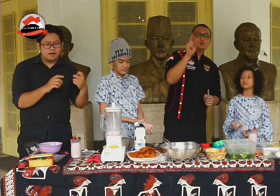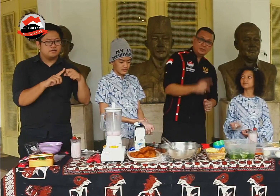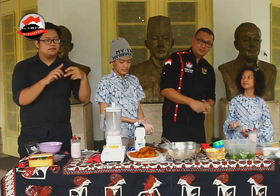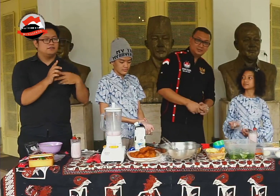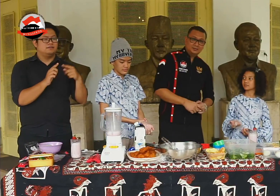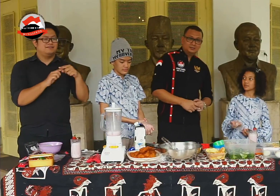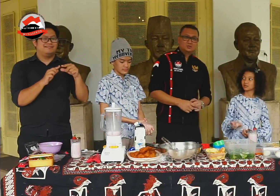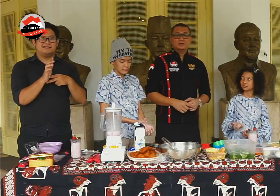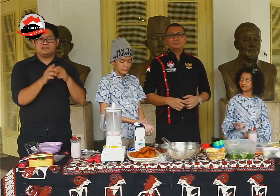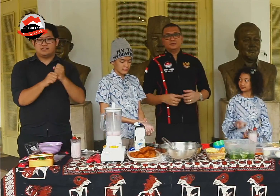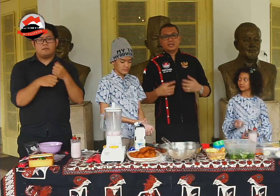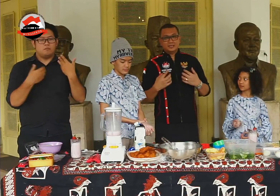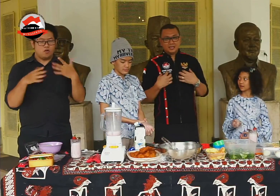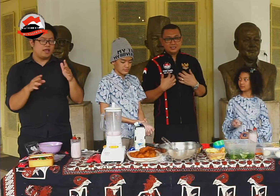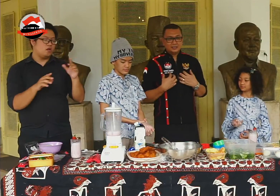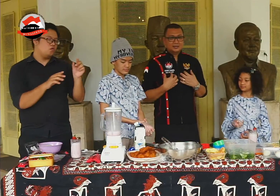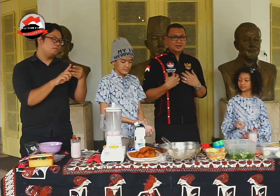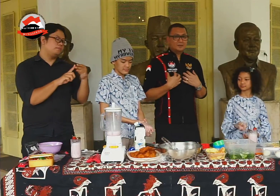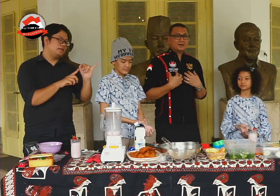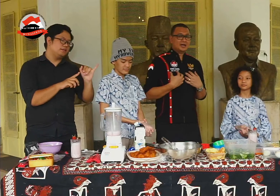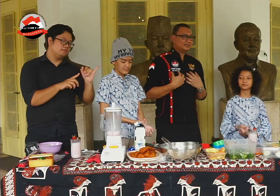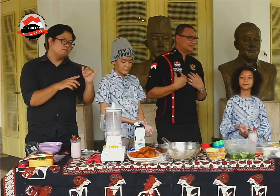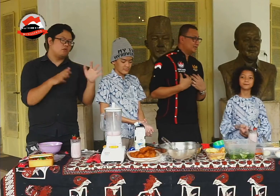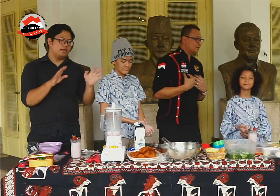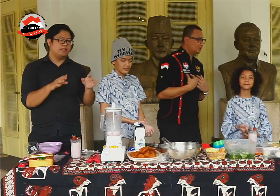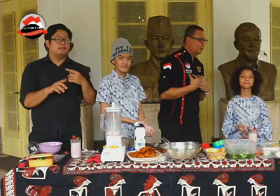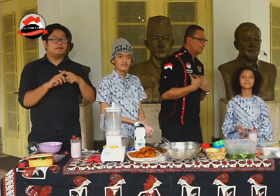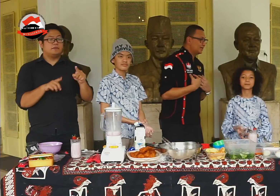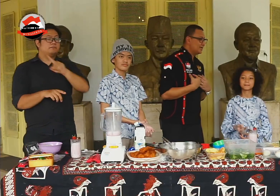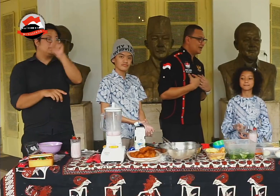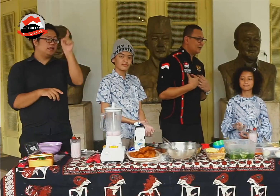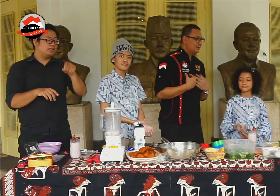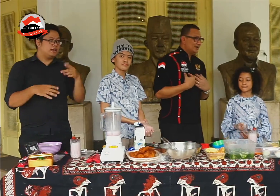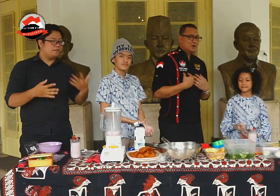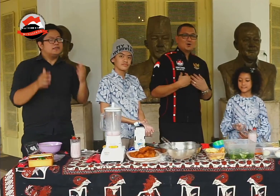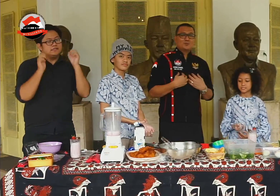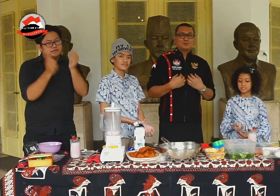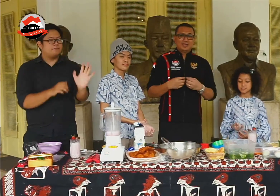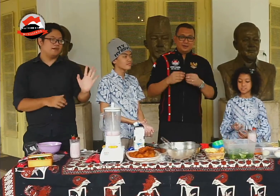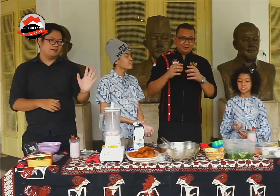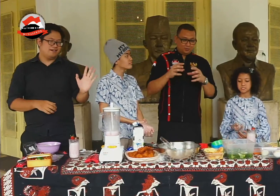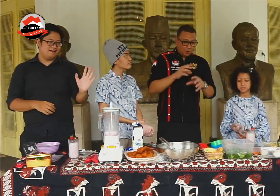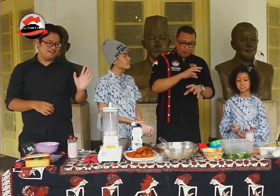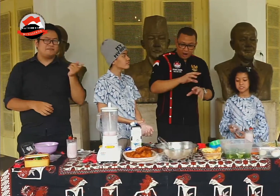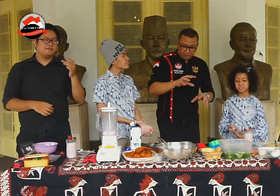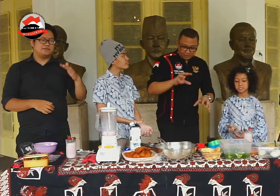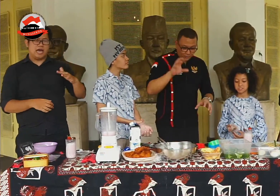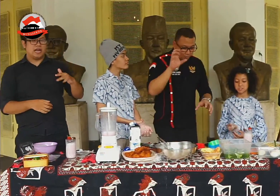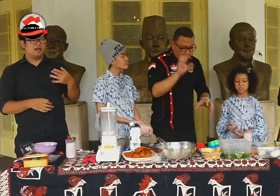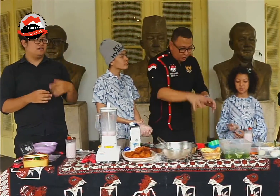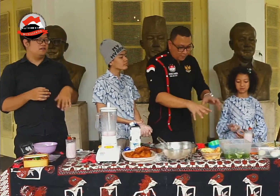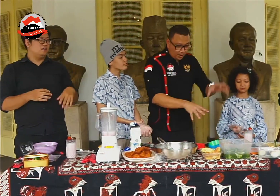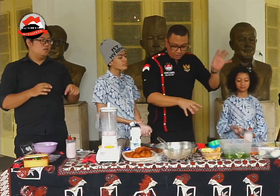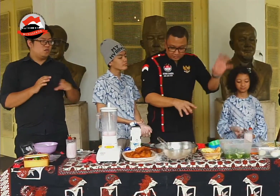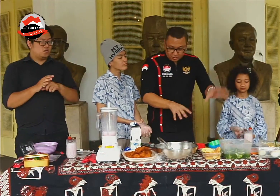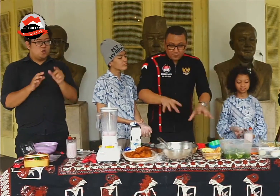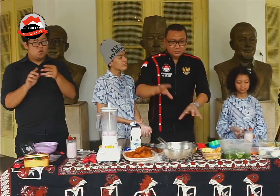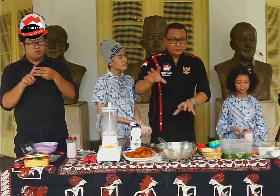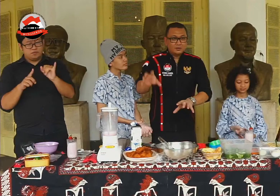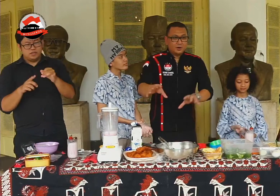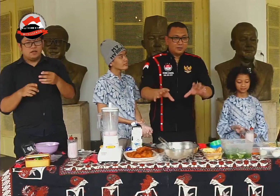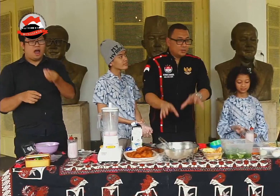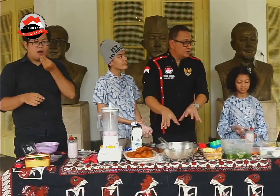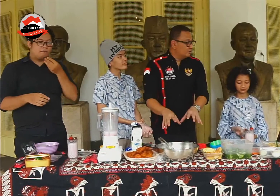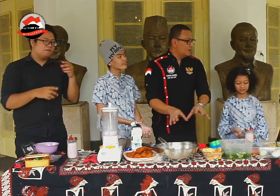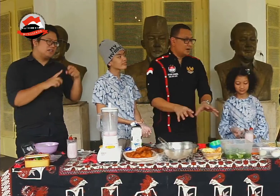pakai ubi. Cuman pertanyaannya, apakah kita siap nih, orang Indonesia kan jarang. Iya, biasanya. Ya, udah makan ubi, udah makan kentang, udah macam